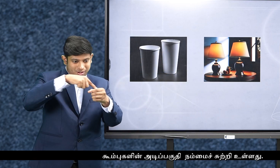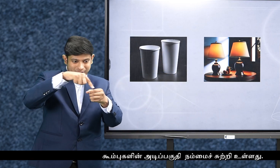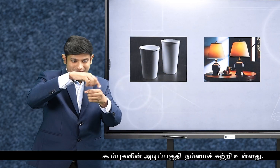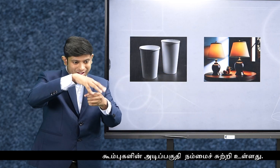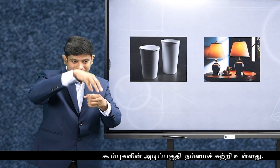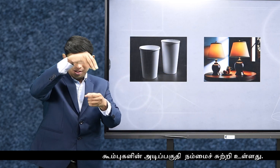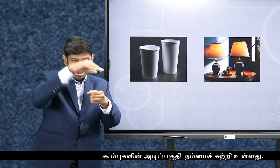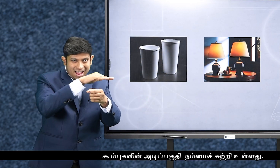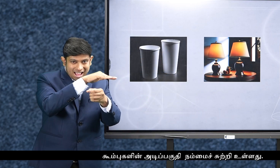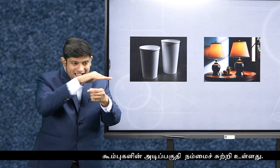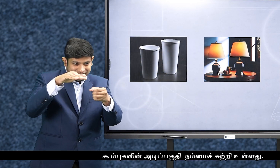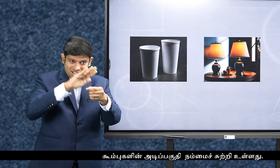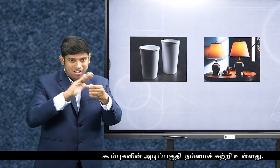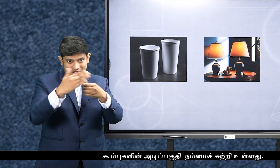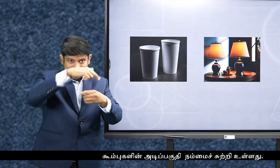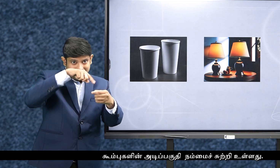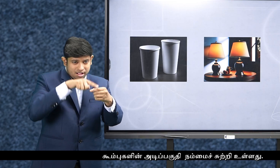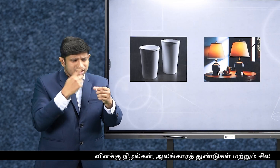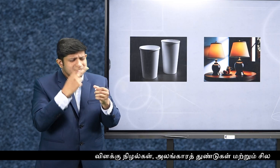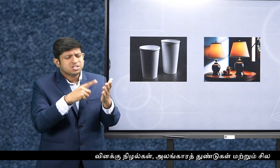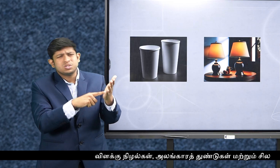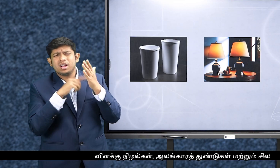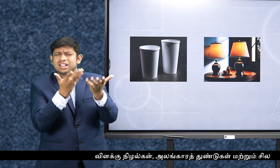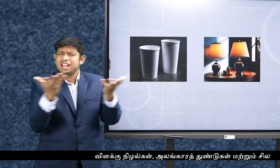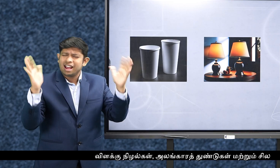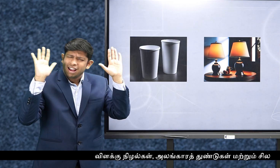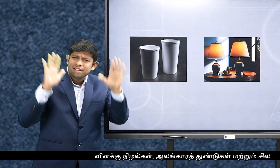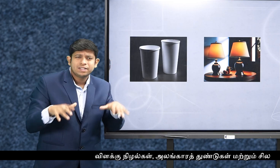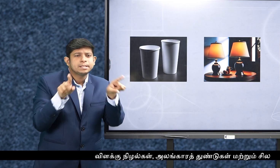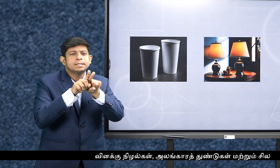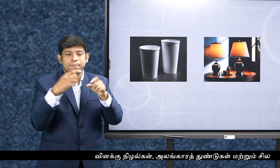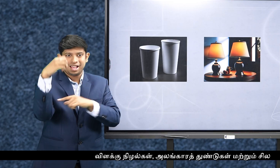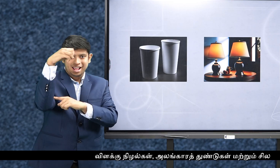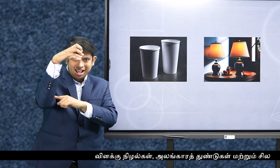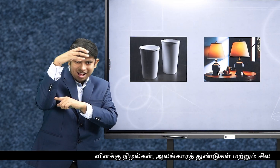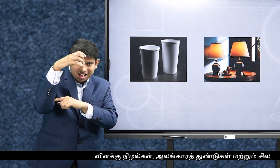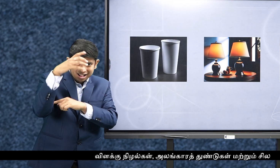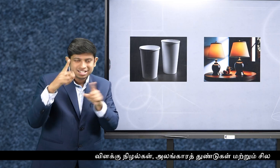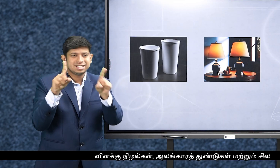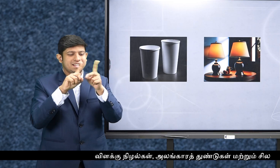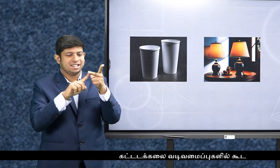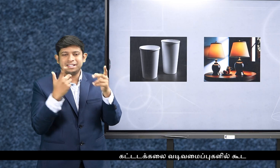கூம்புகளின் அடிகண்டம் நம்மைச் சுற்றி உள்ளது. விளக்கு நிழல்கள், அலங்கார துண்டுகள் மற்றும் சில